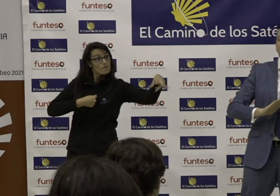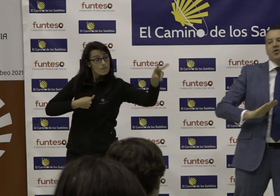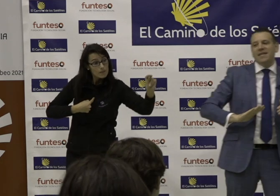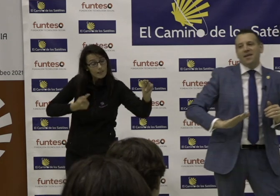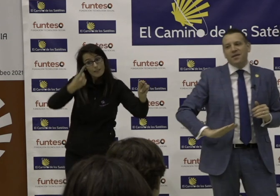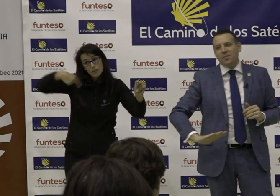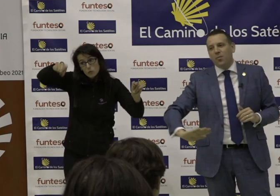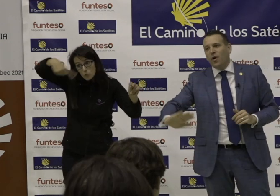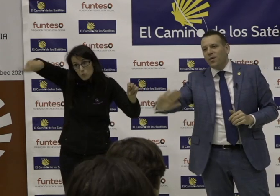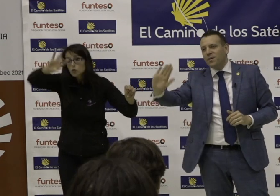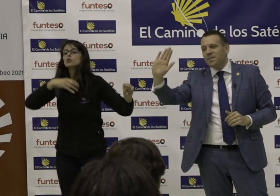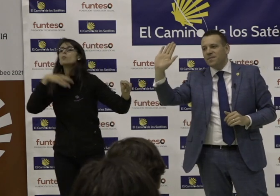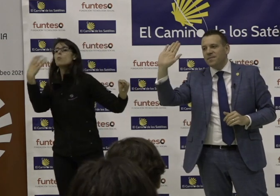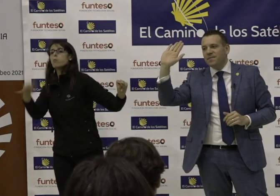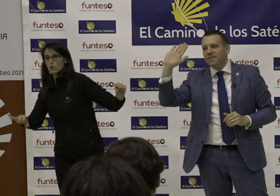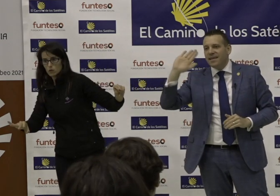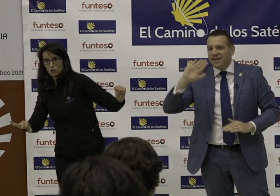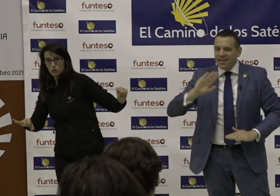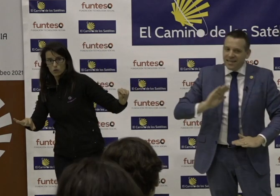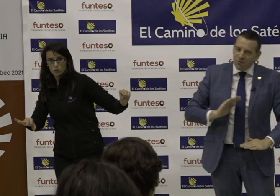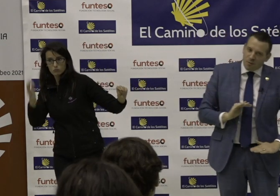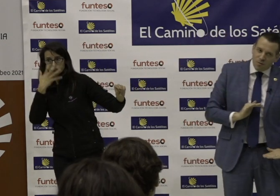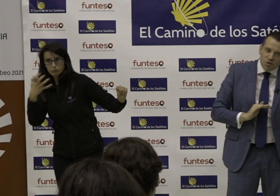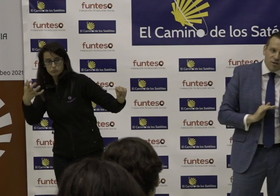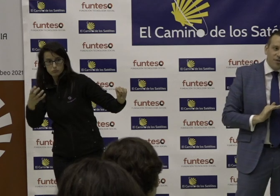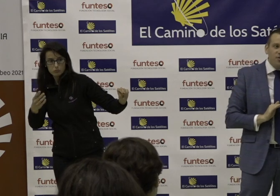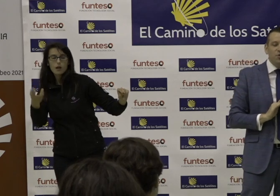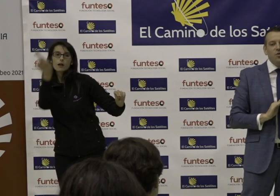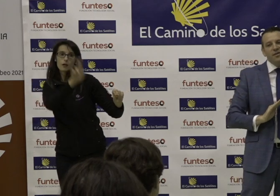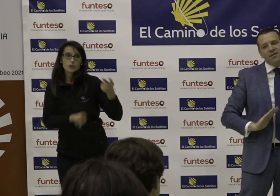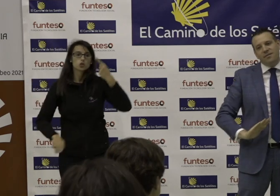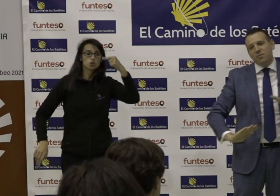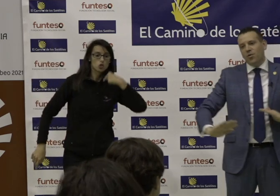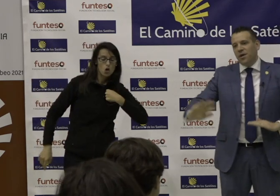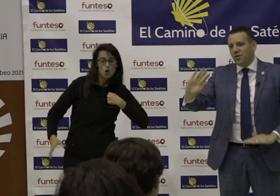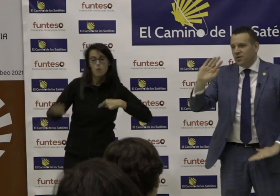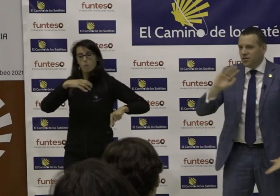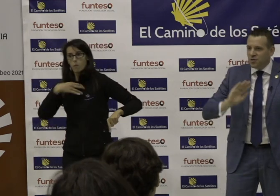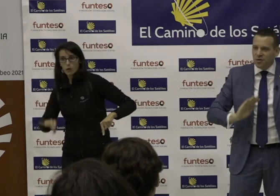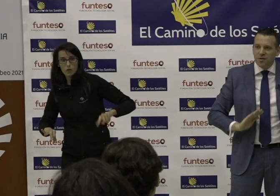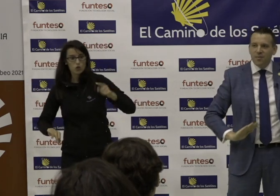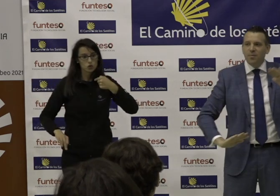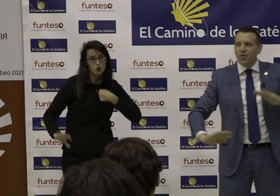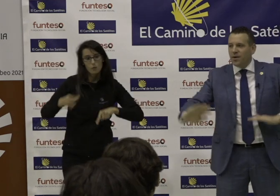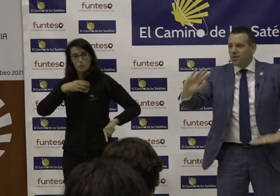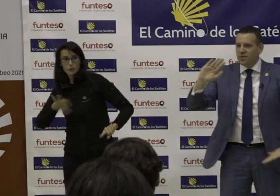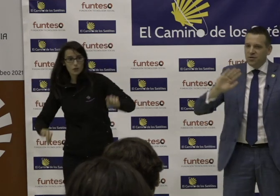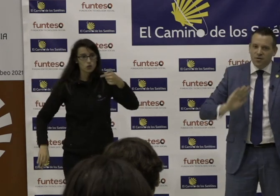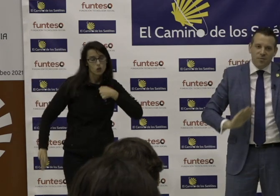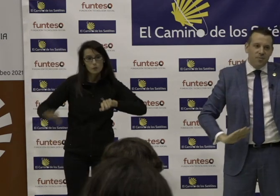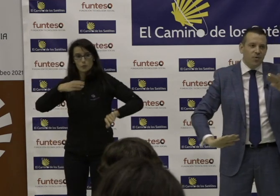terminen, vosotros vais a decir puedo. Y volvemos. Yo puedo. Yo